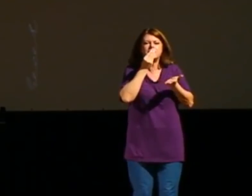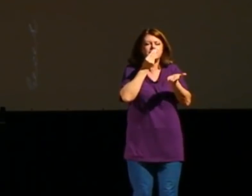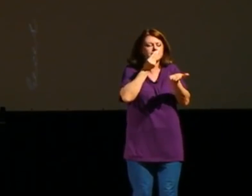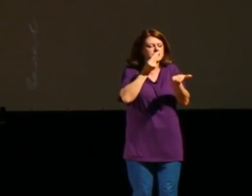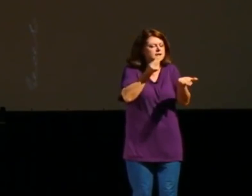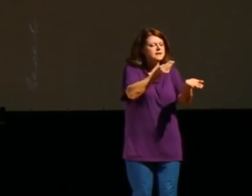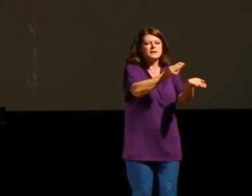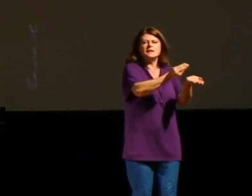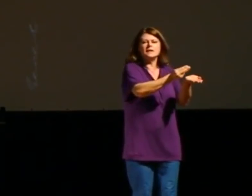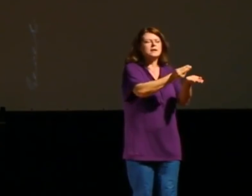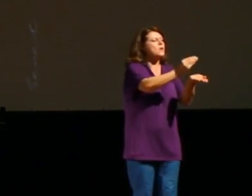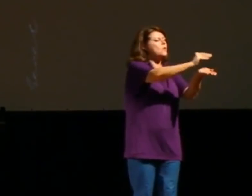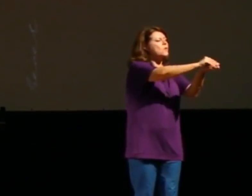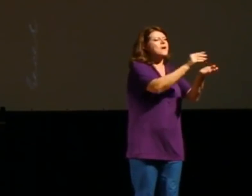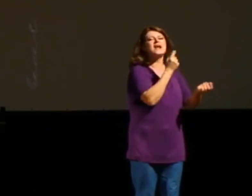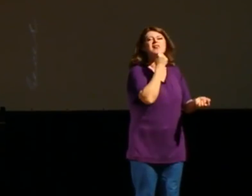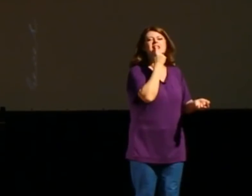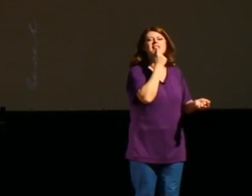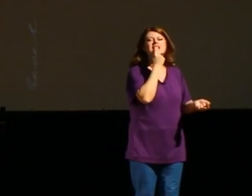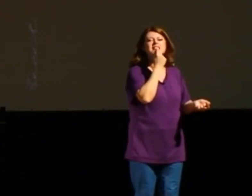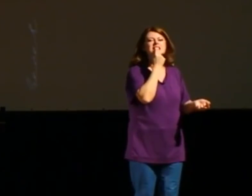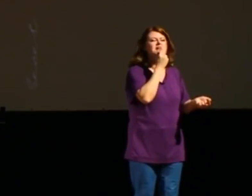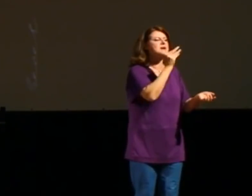coloca na língua daquele homem.